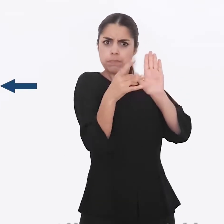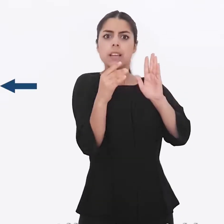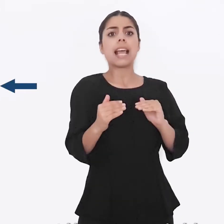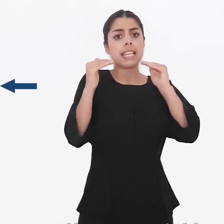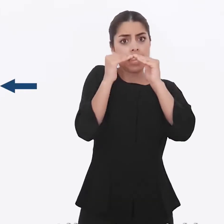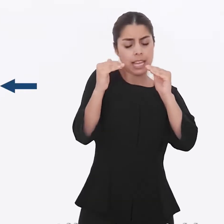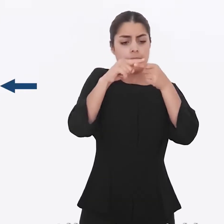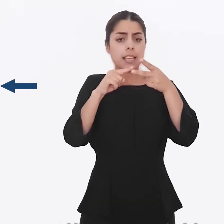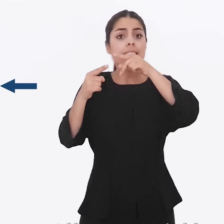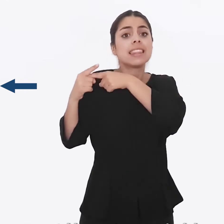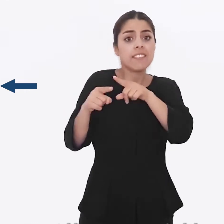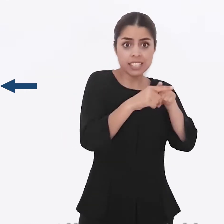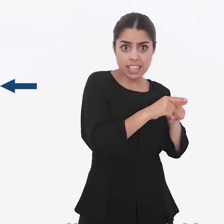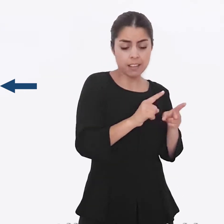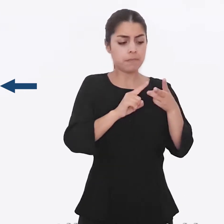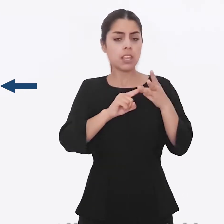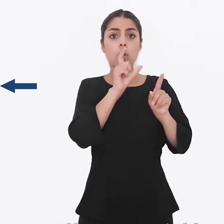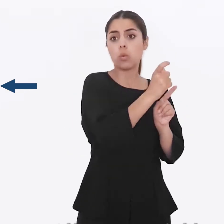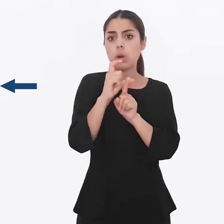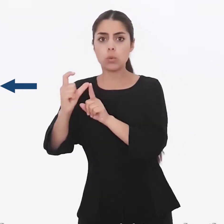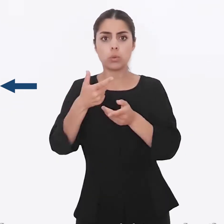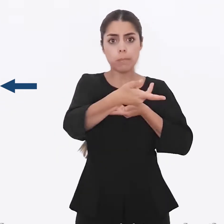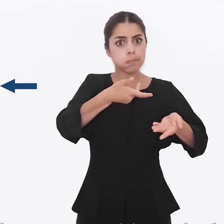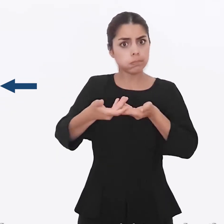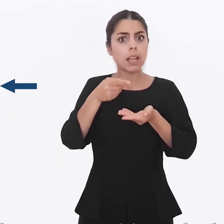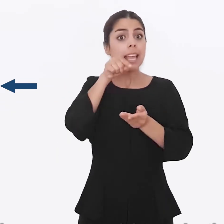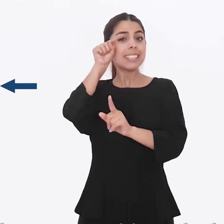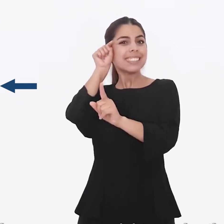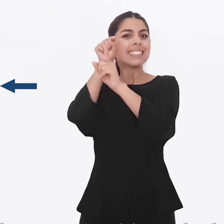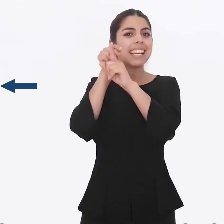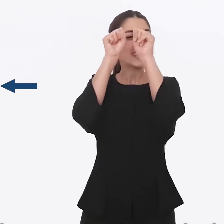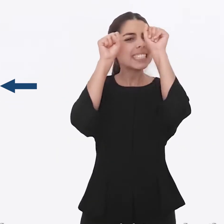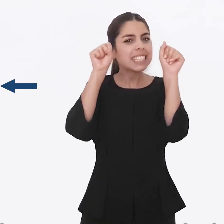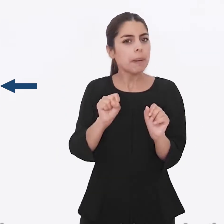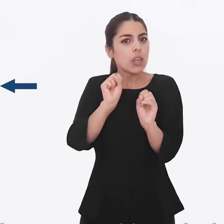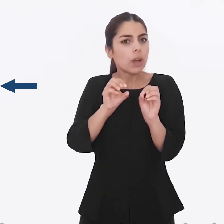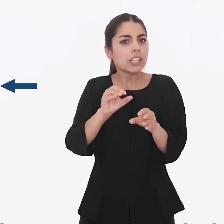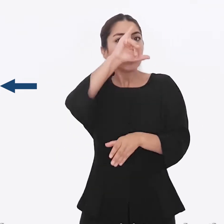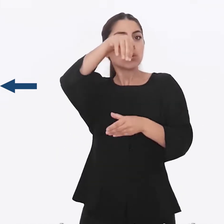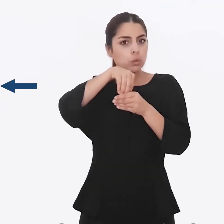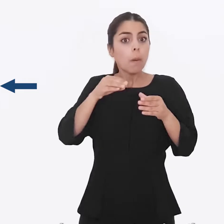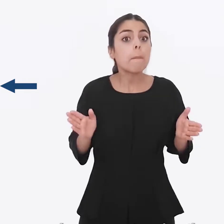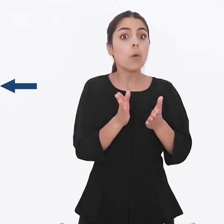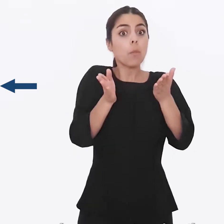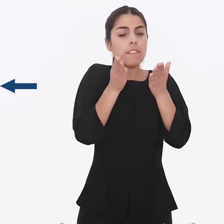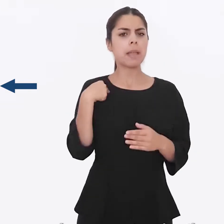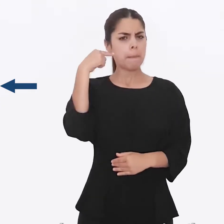equidad, diversidad, interculturalidad, lo que promueve en el sistema educativo la inclusión, pensando en respuestas